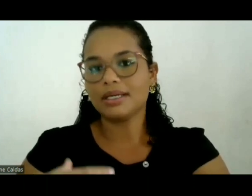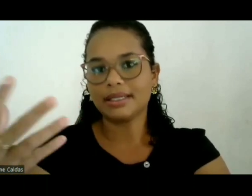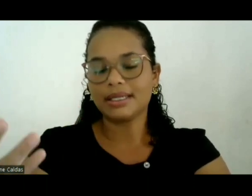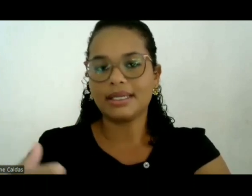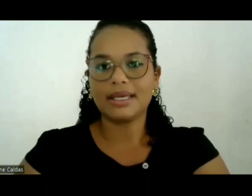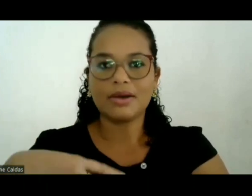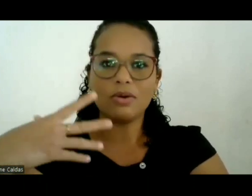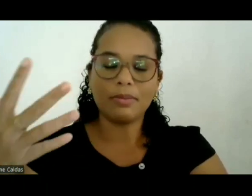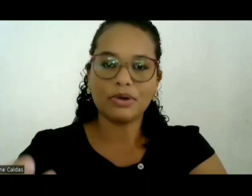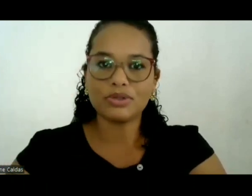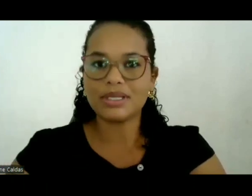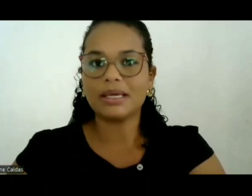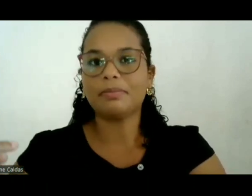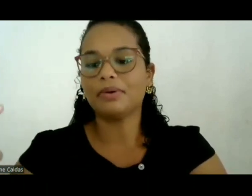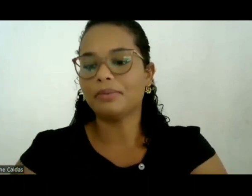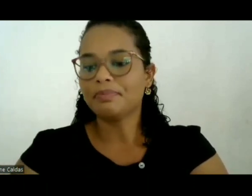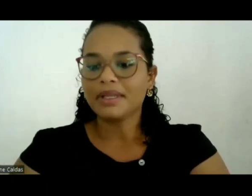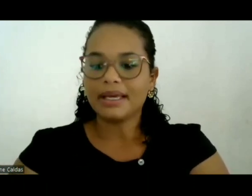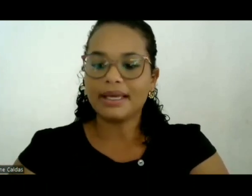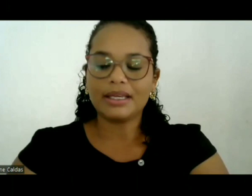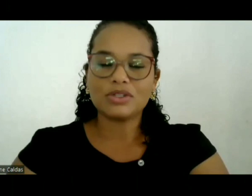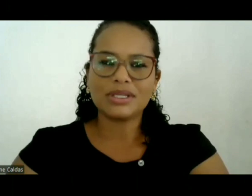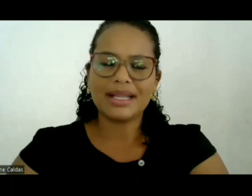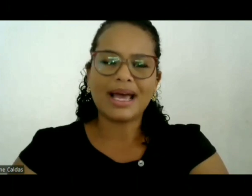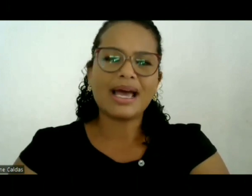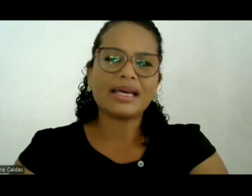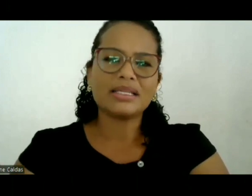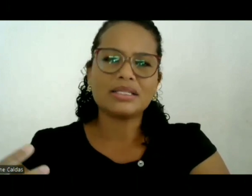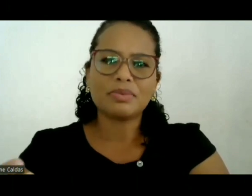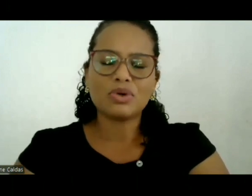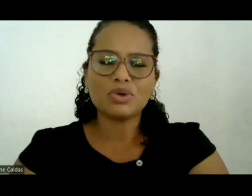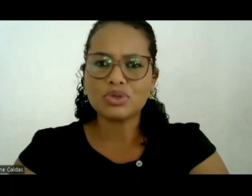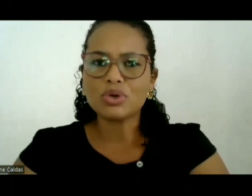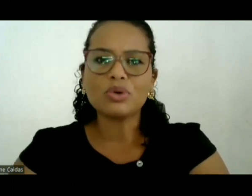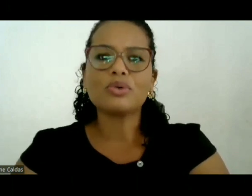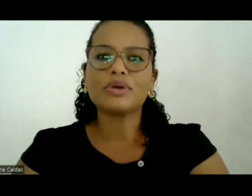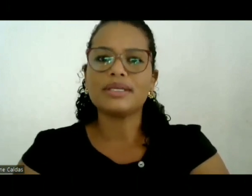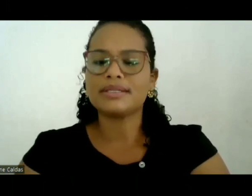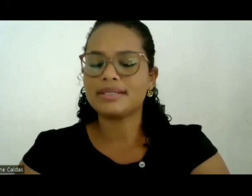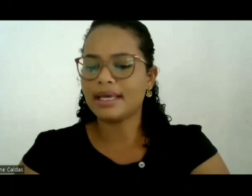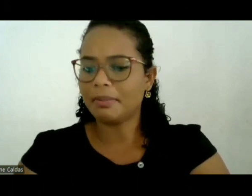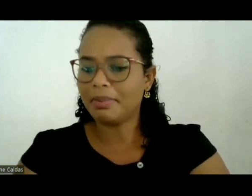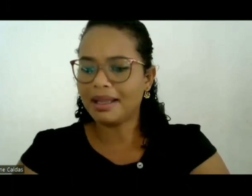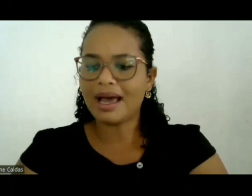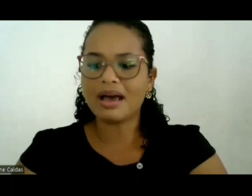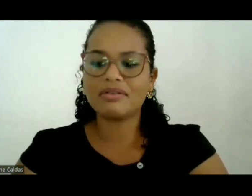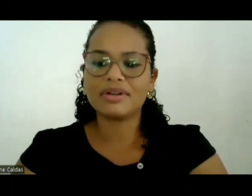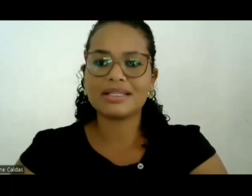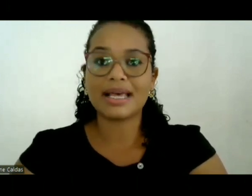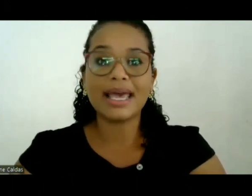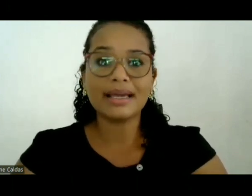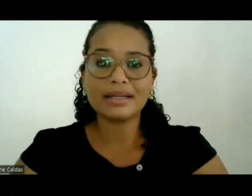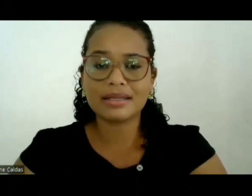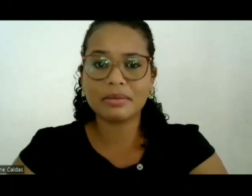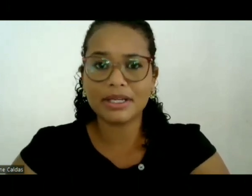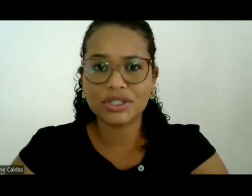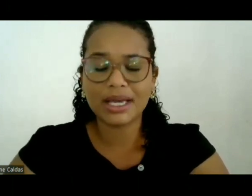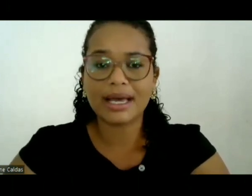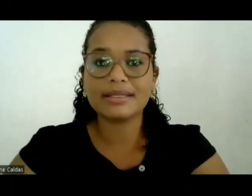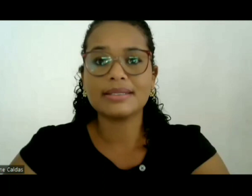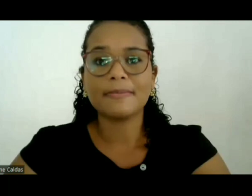né, humana que é composto aí por sinais, por sons, palavras,